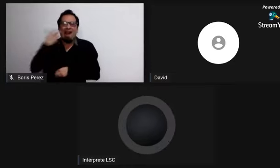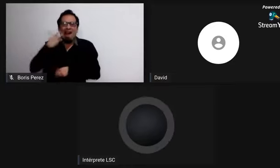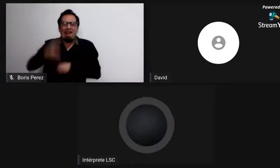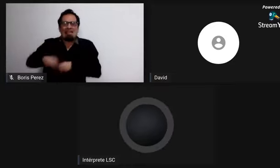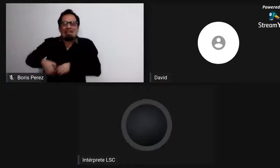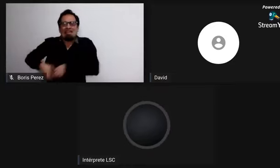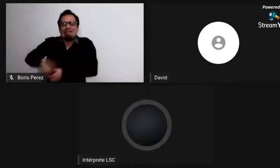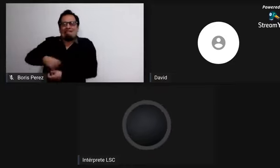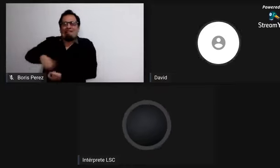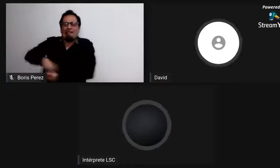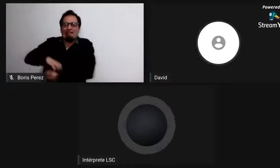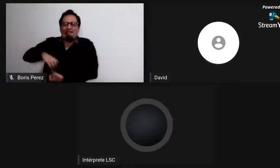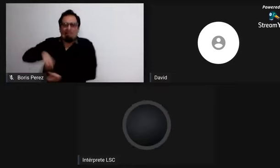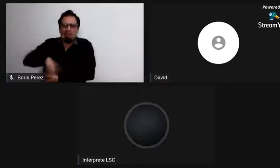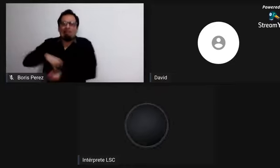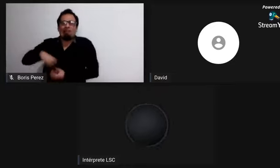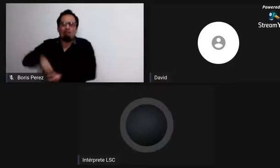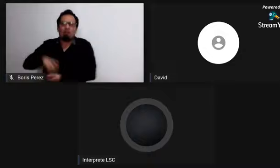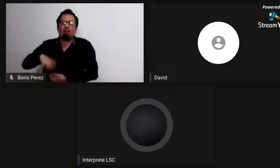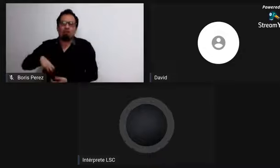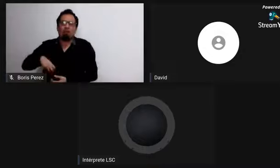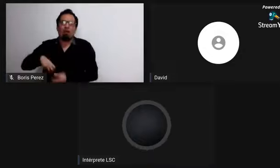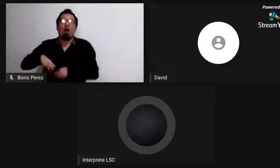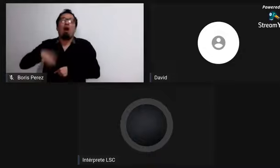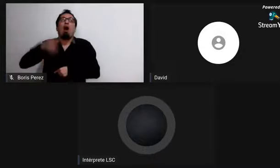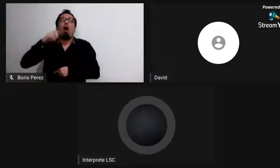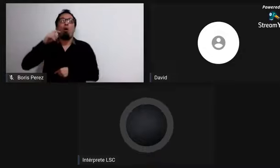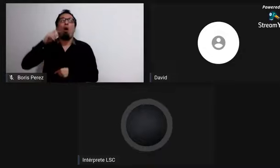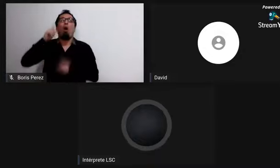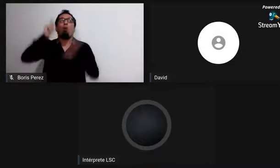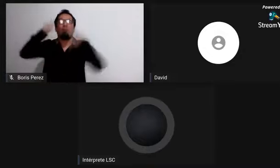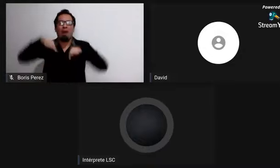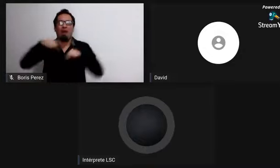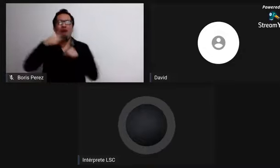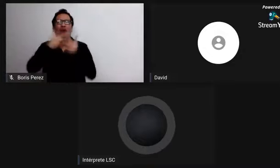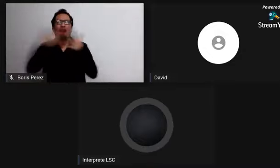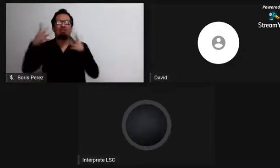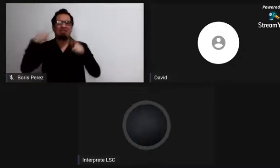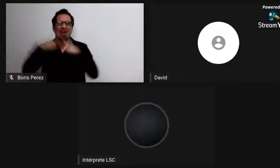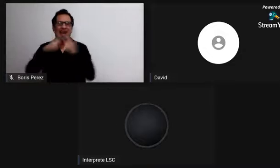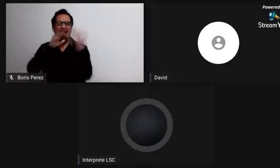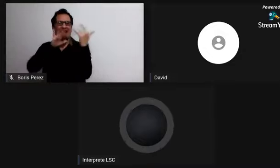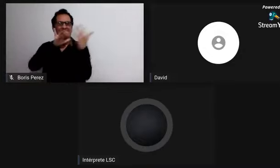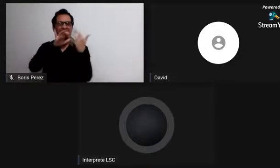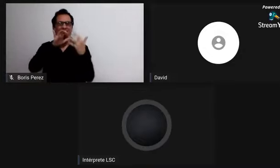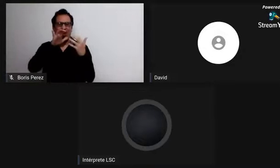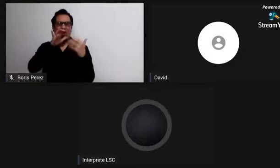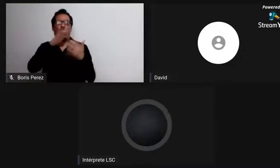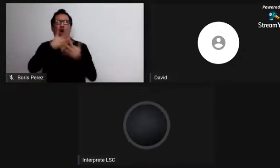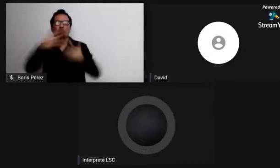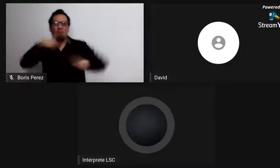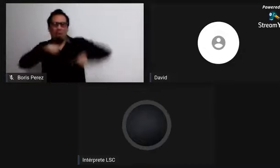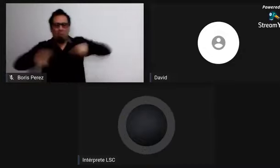en todo el sistema biliar. Entonces ahí tuvo dificultades médicas que lo llevaron finalmente a la muerte.